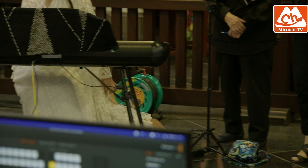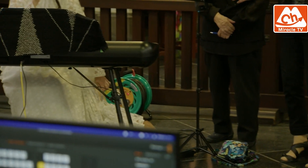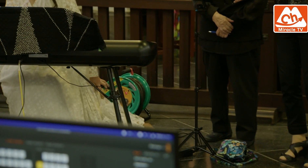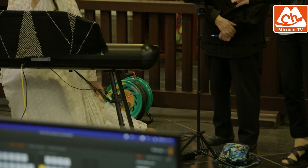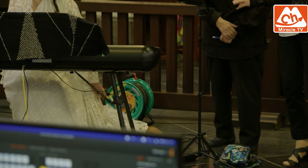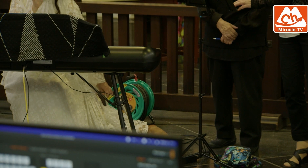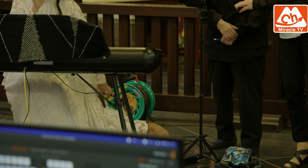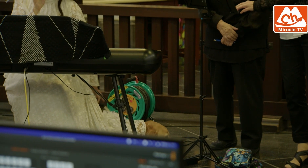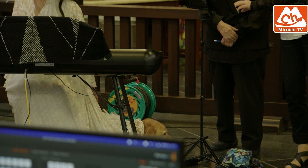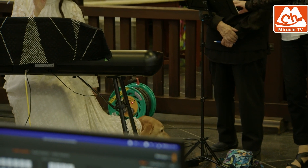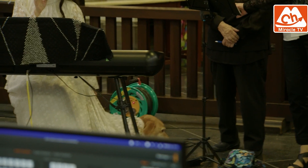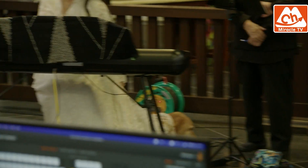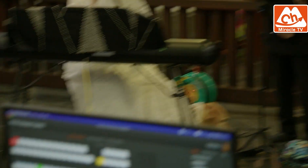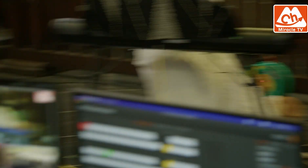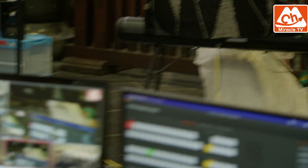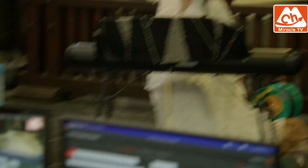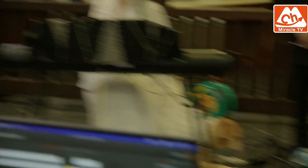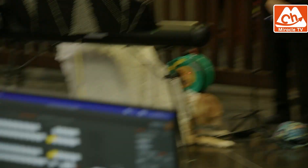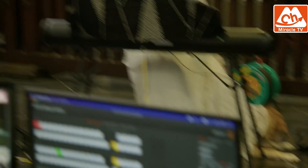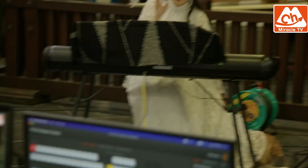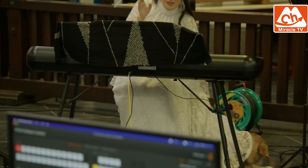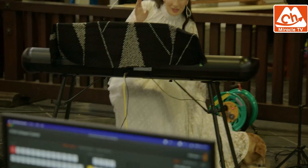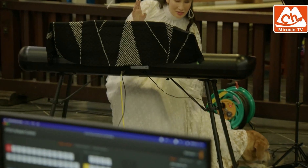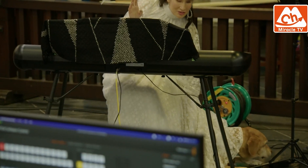どんどん移動しちゃって、